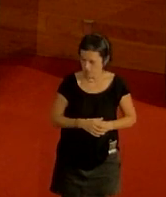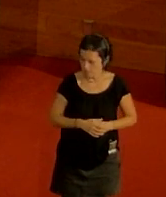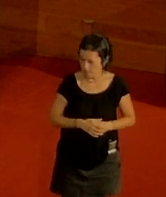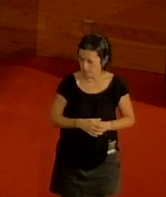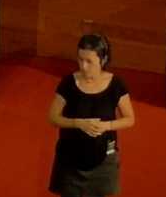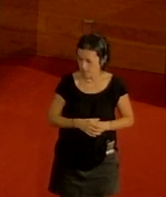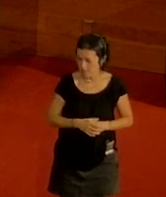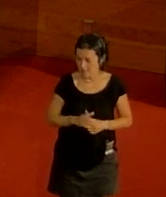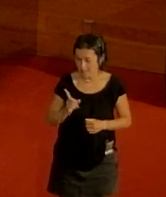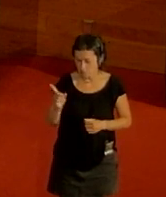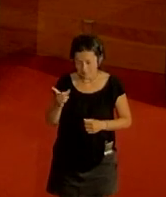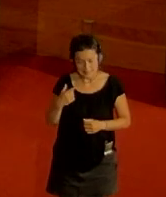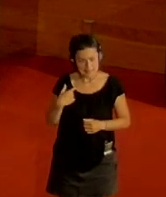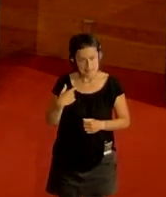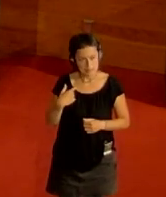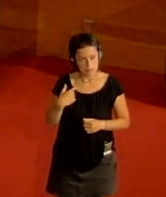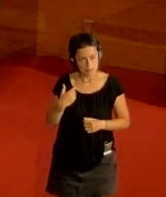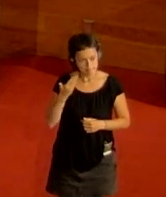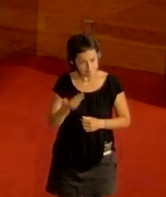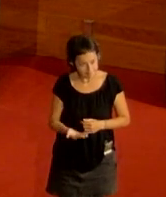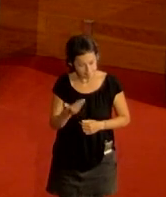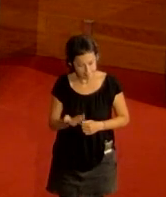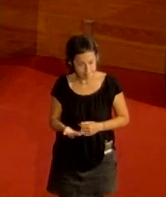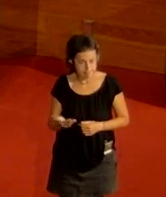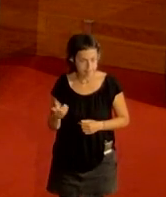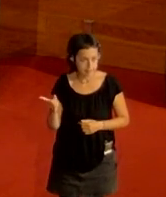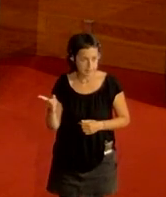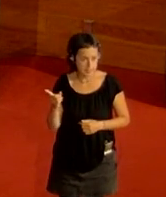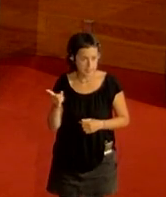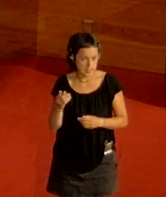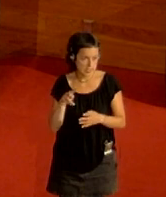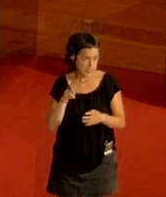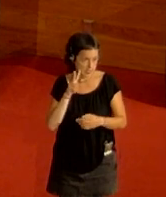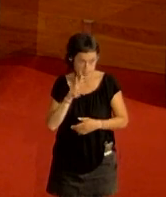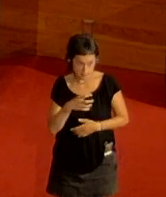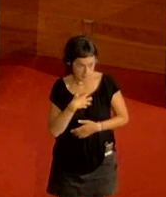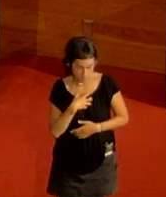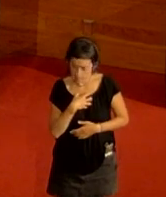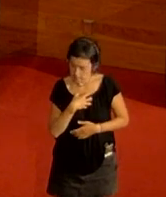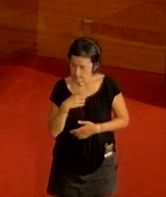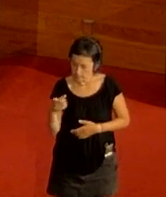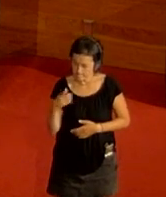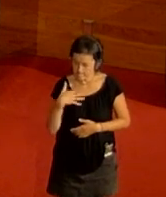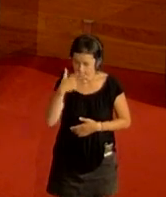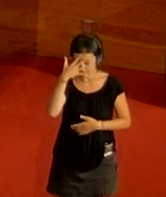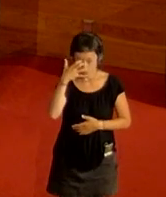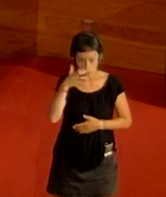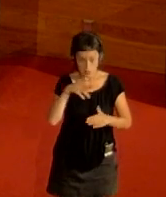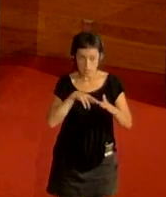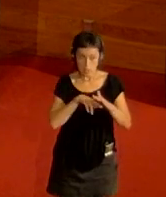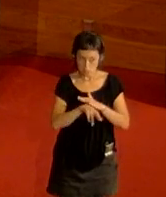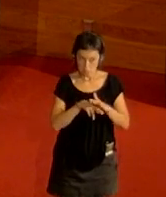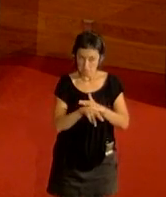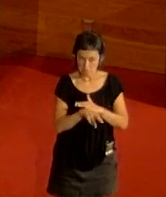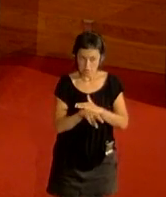esta invisibilidad me lleva a eh a recordar que hay herramientas muy útiles que